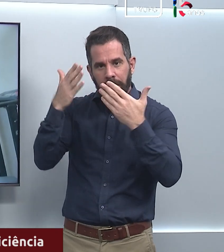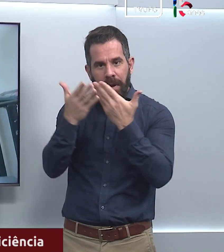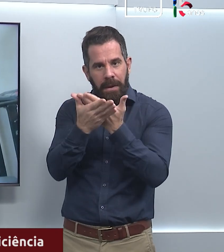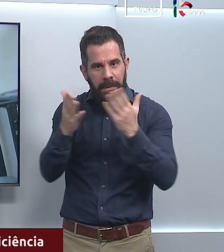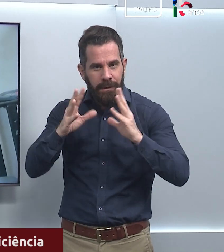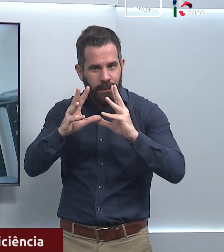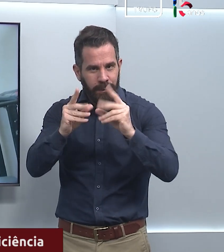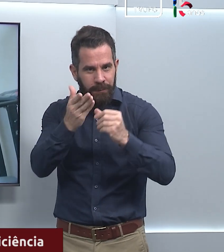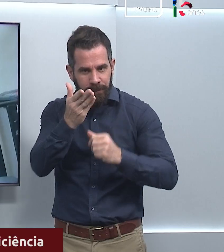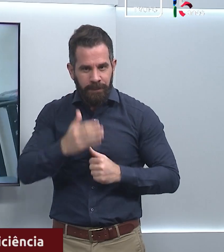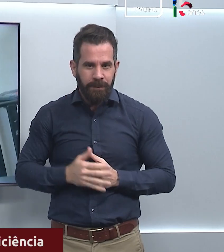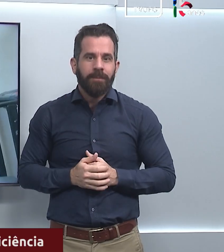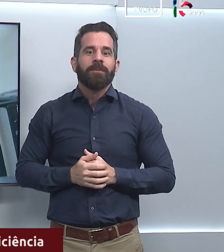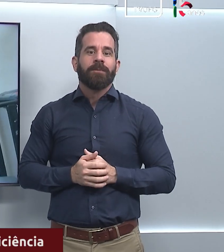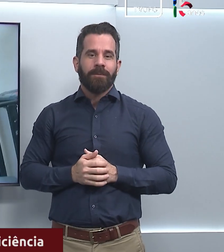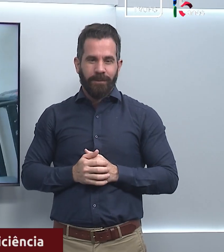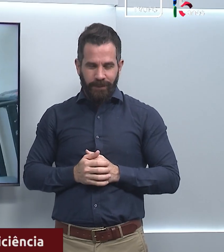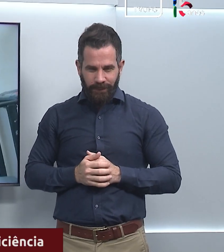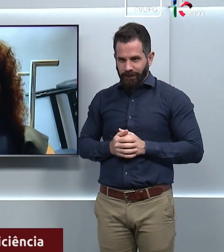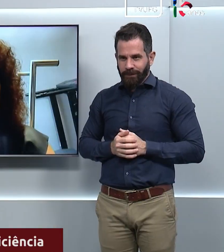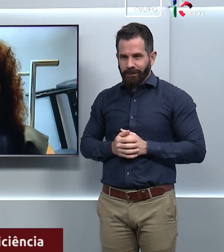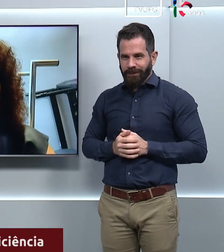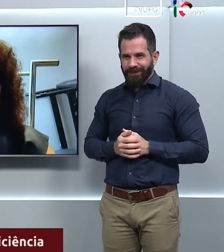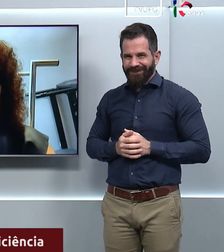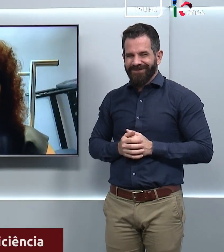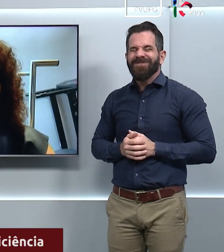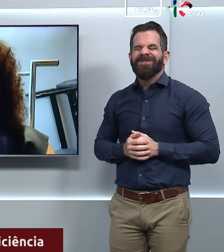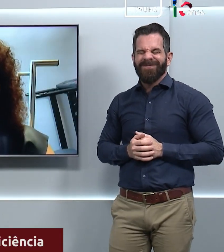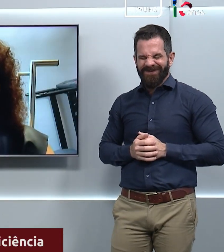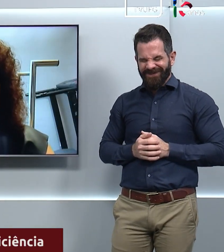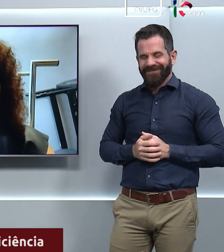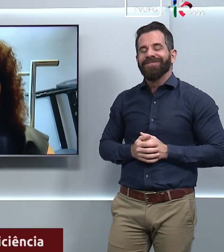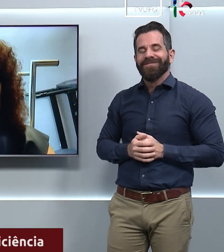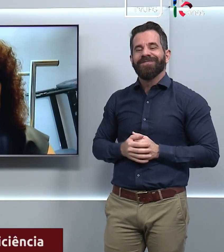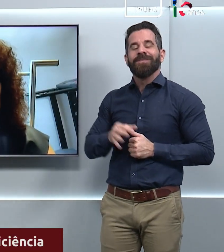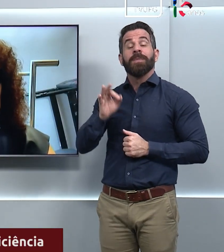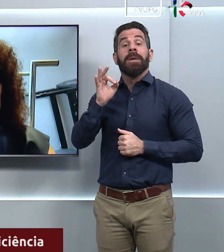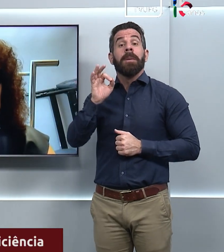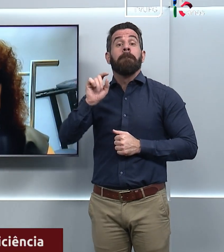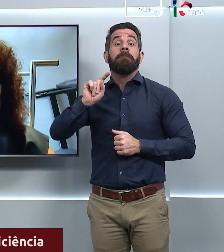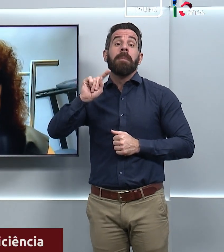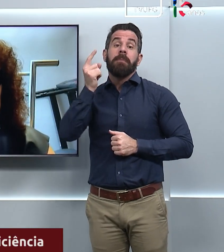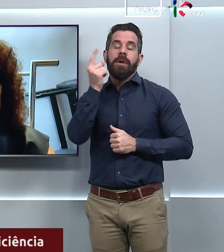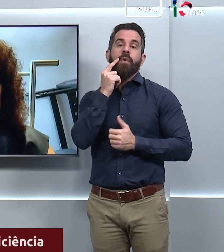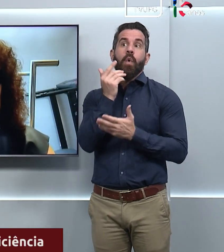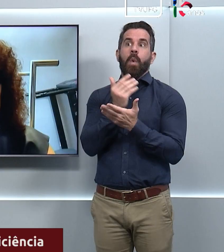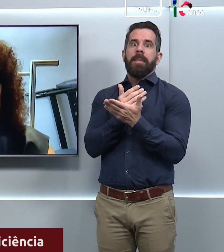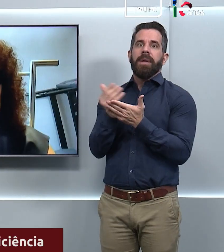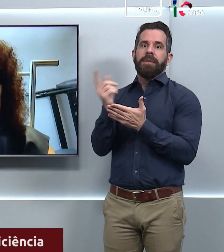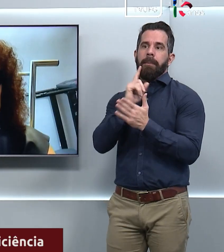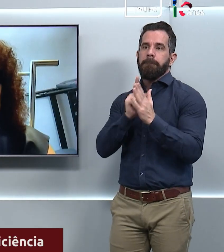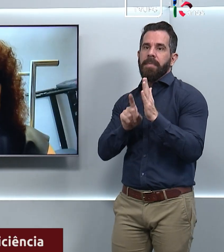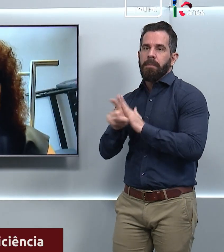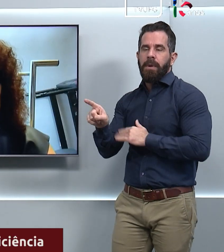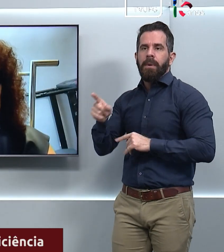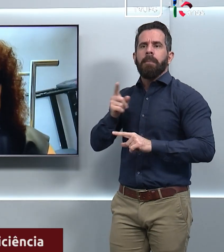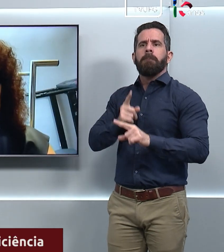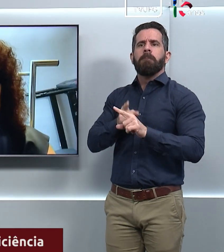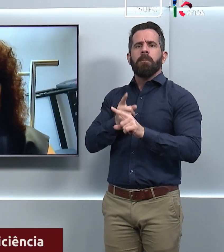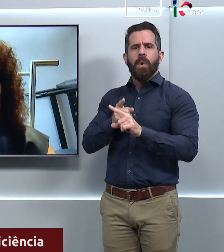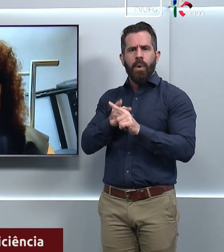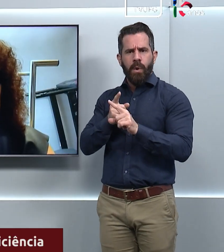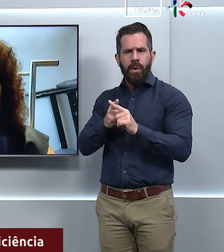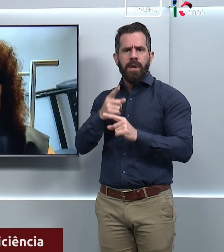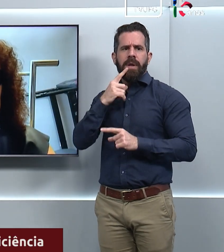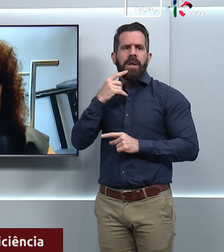e todos. Para a gente começar, Débora, qual que é a relevância de ter essa data no